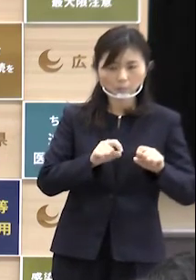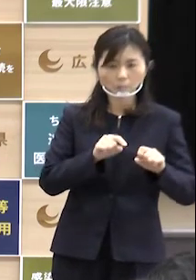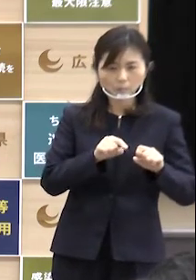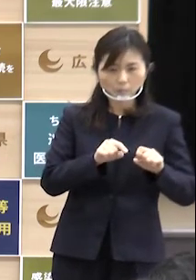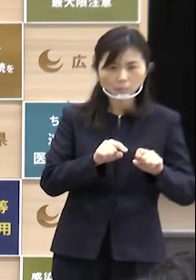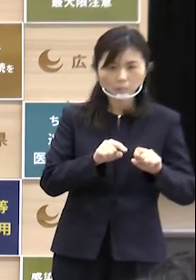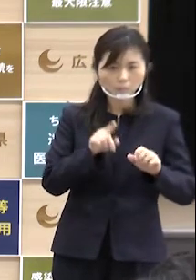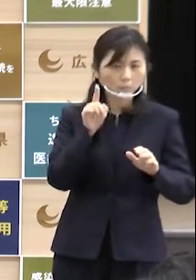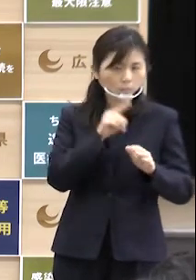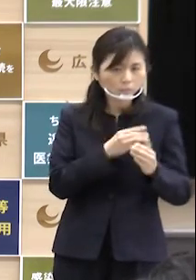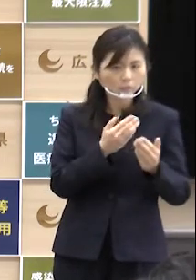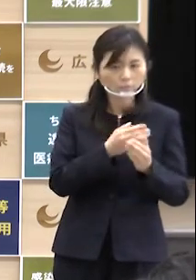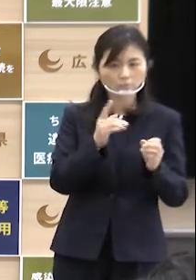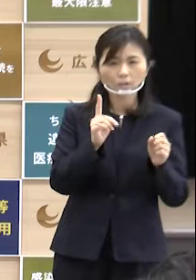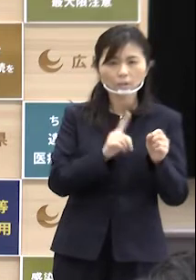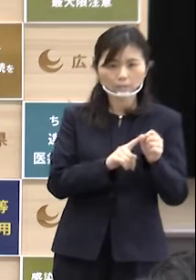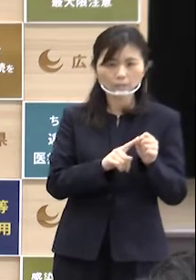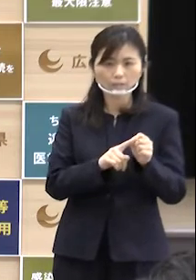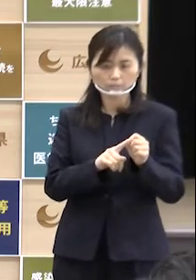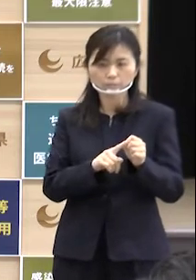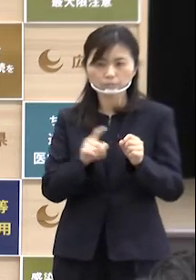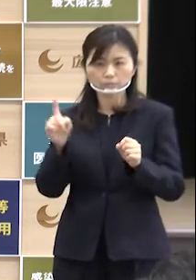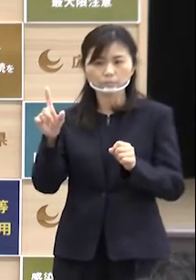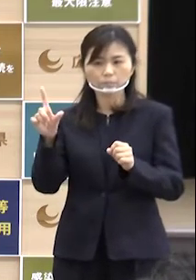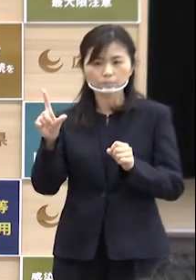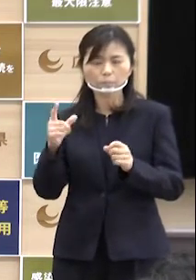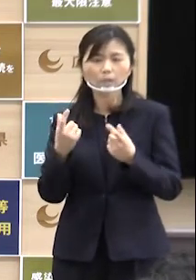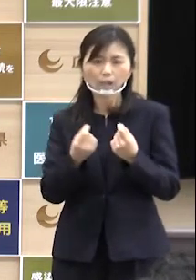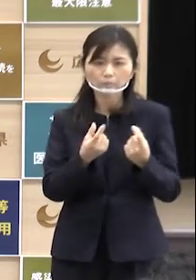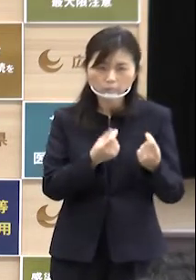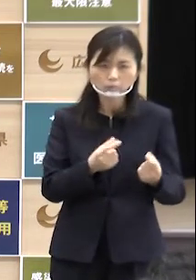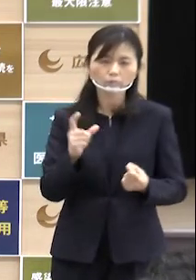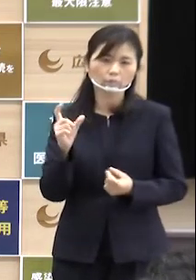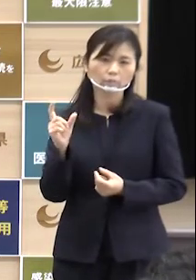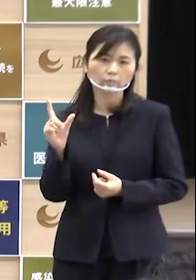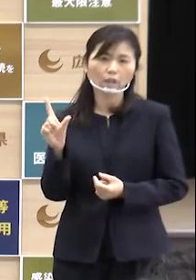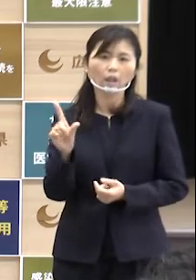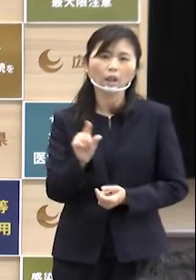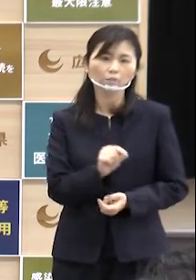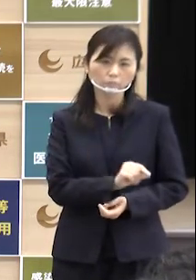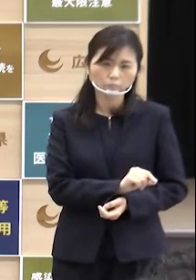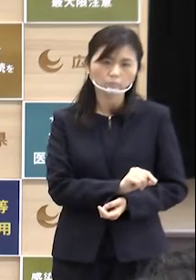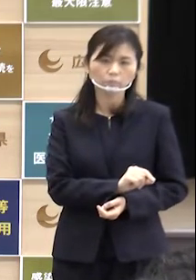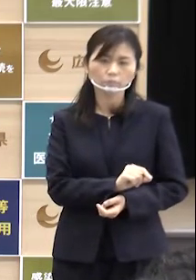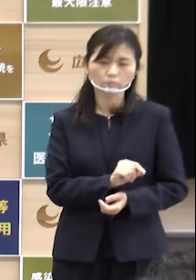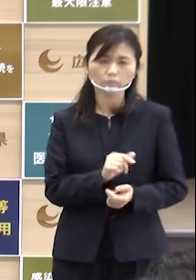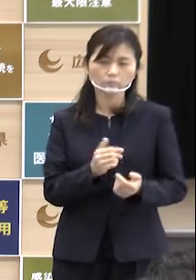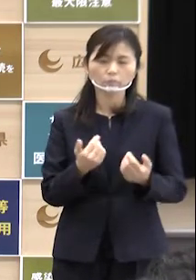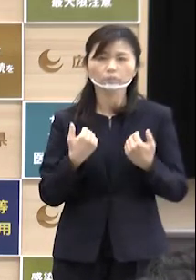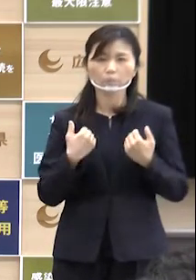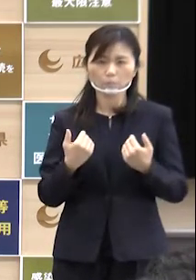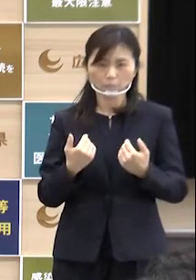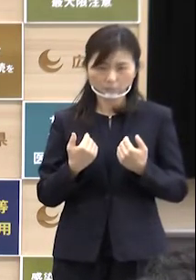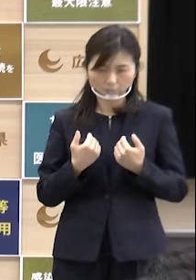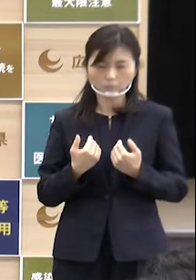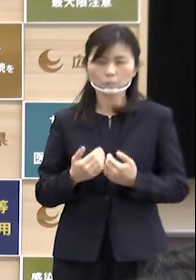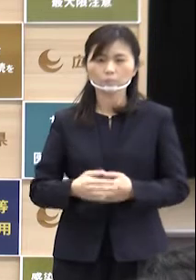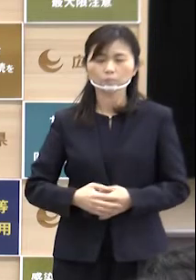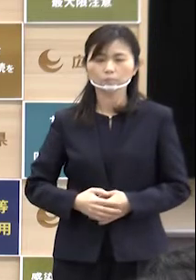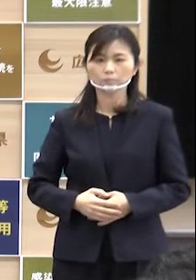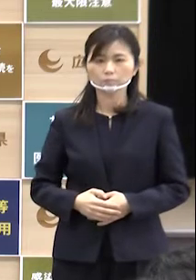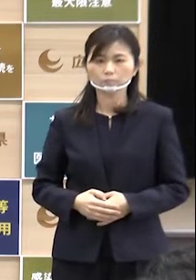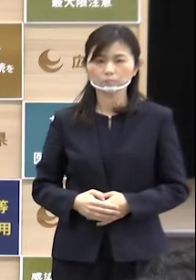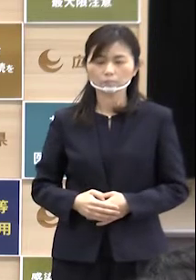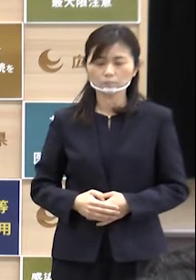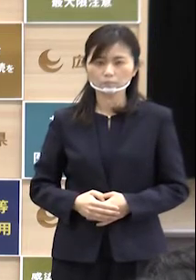ですね、確実な減少局面に、移行をしていくというか、向かっていくということが必要だと考